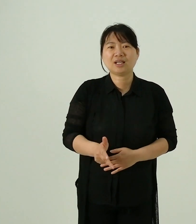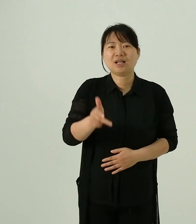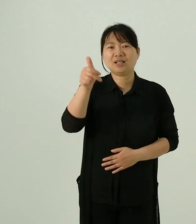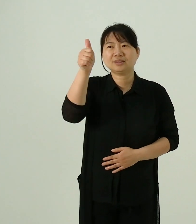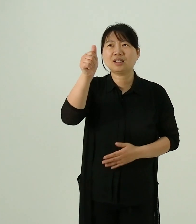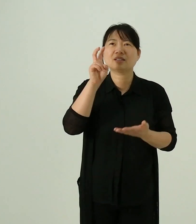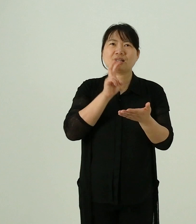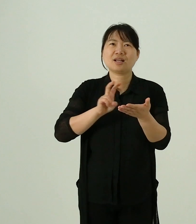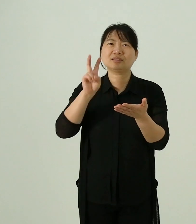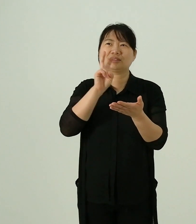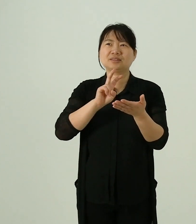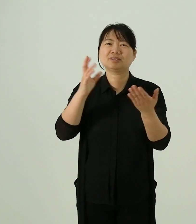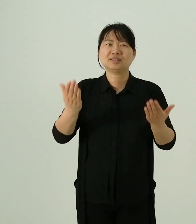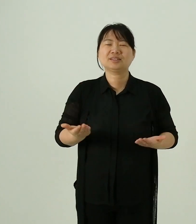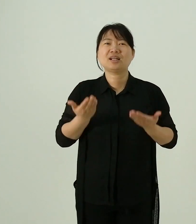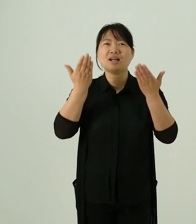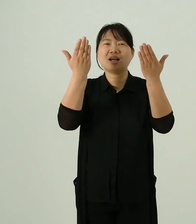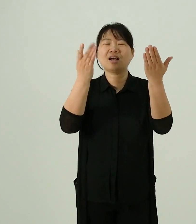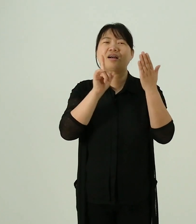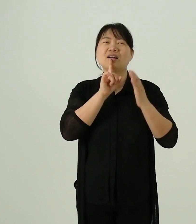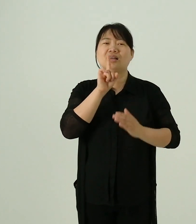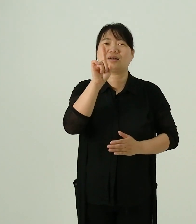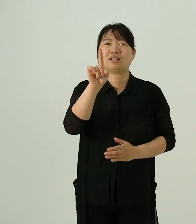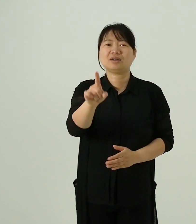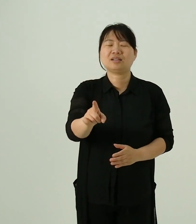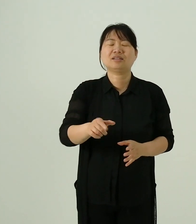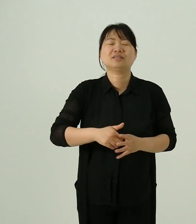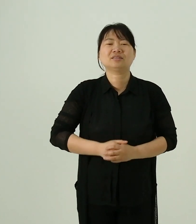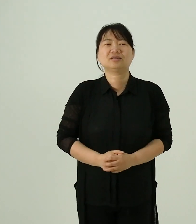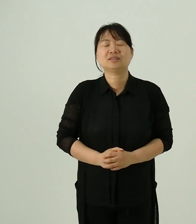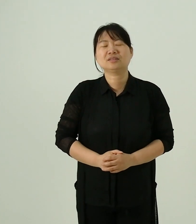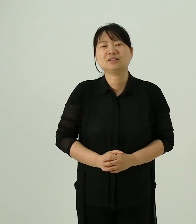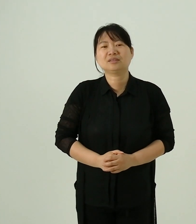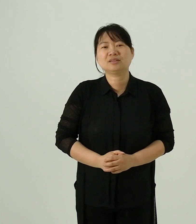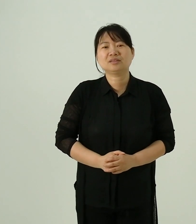주를 찬양할지라.